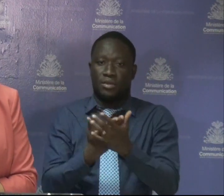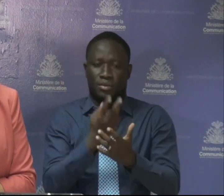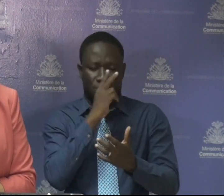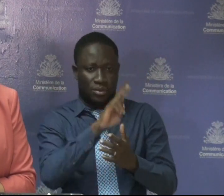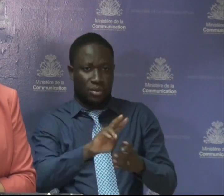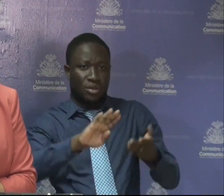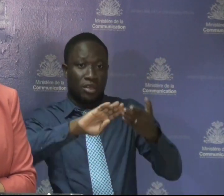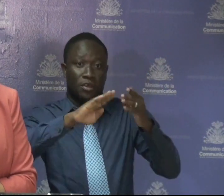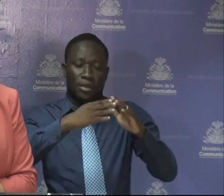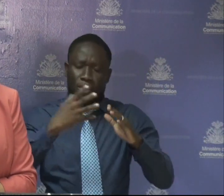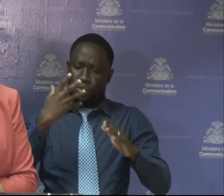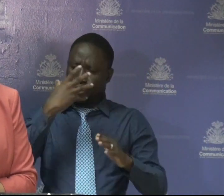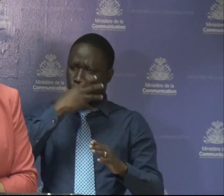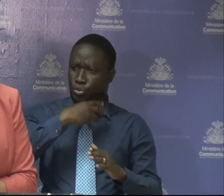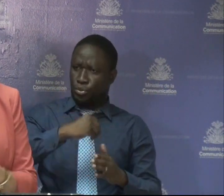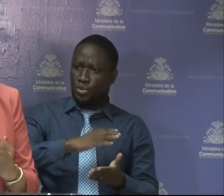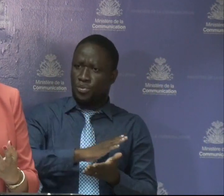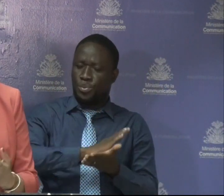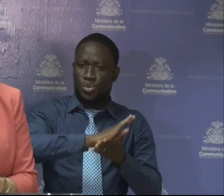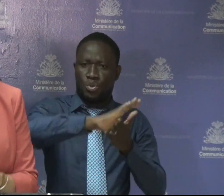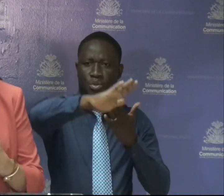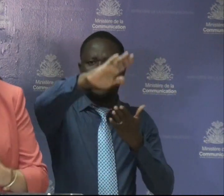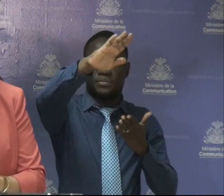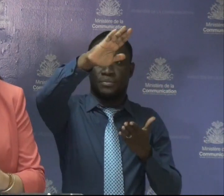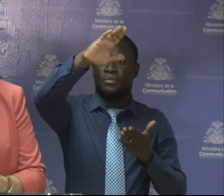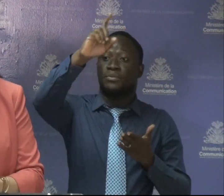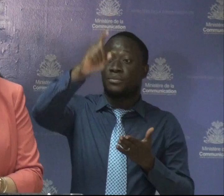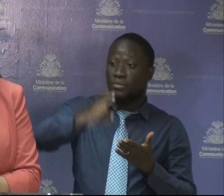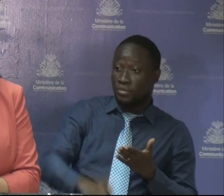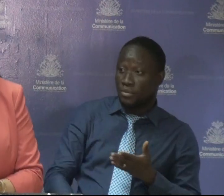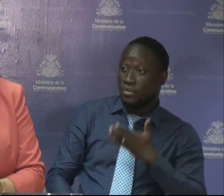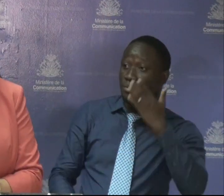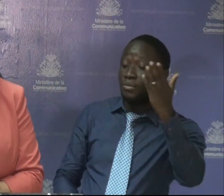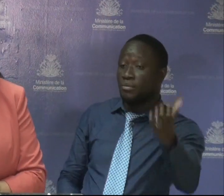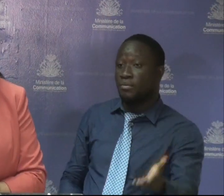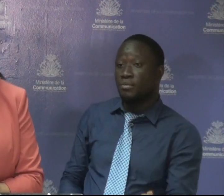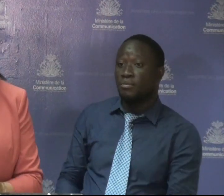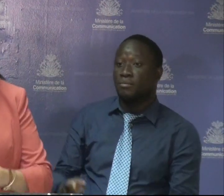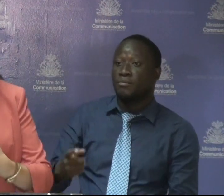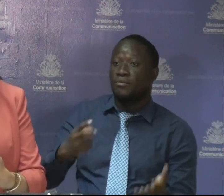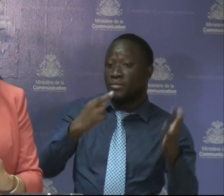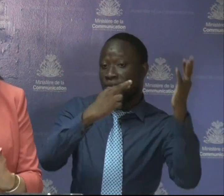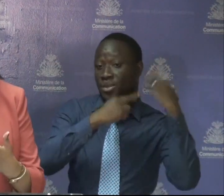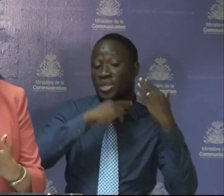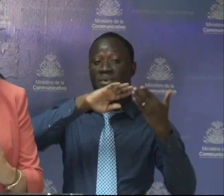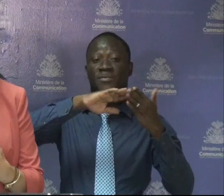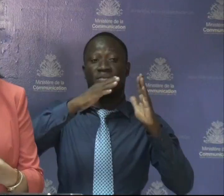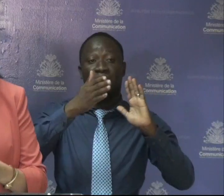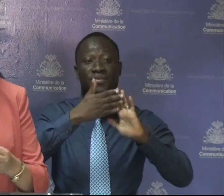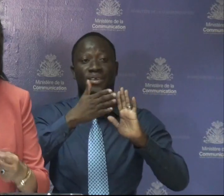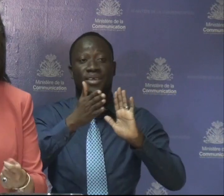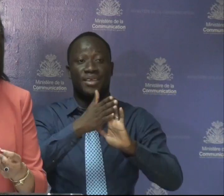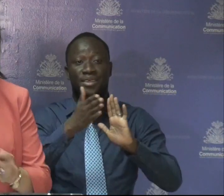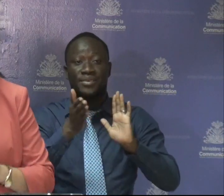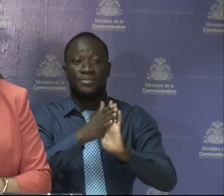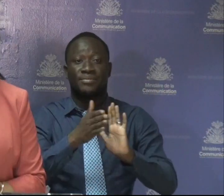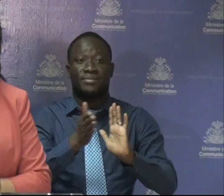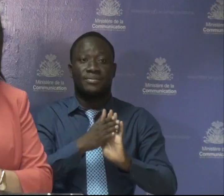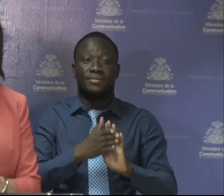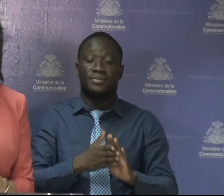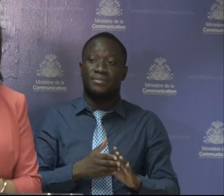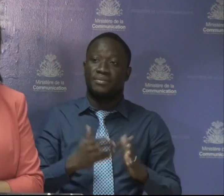nous ville tellement propre, nous disons non, ce n'est pas possible. Ce n'est pas possible. Il faut que les magistrats on prime pour, au moins pour l'autre, pour fouetter